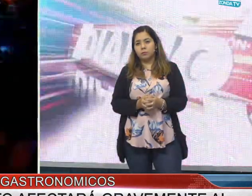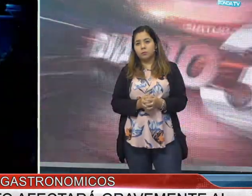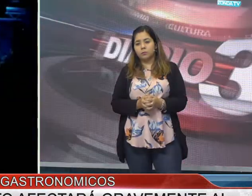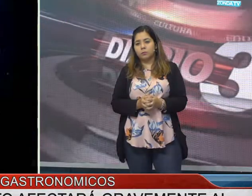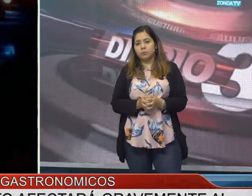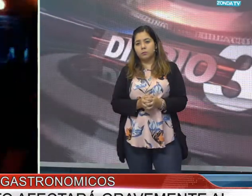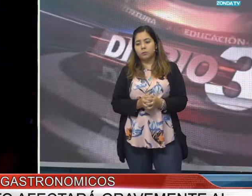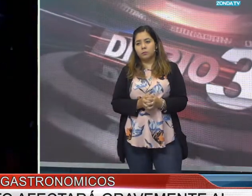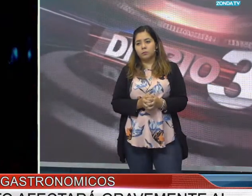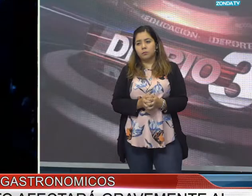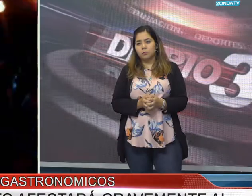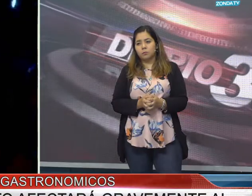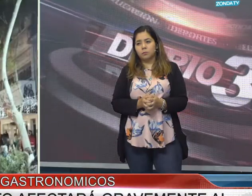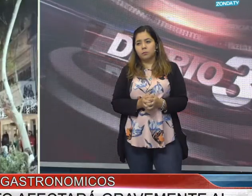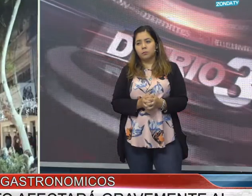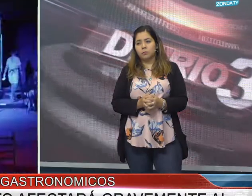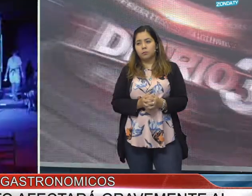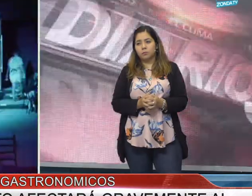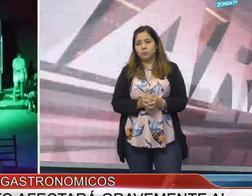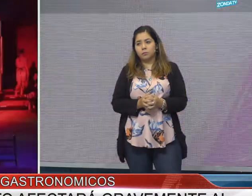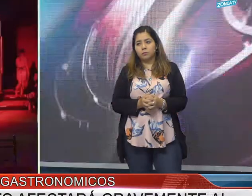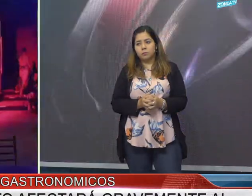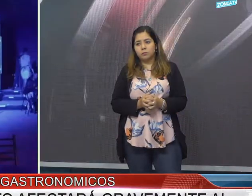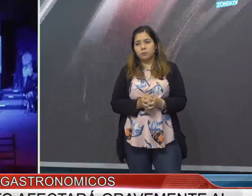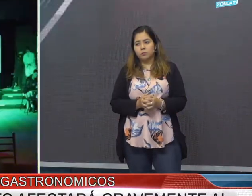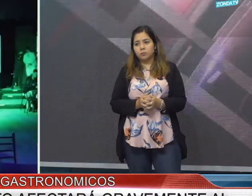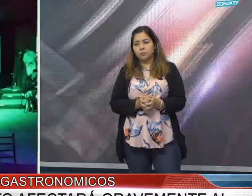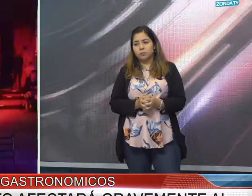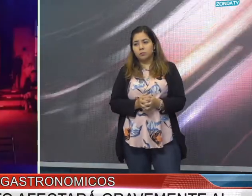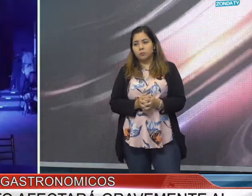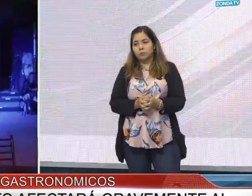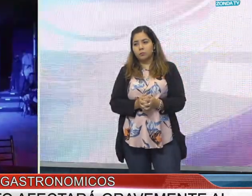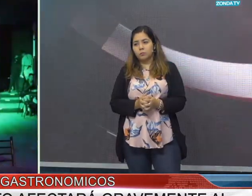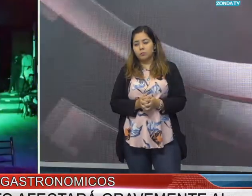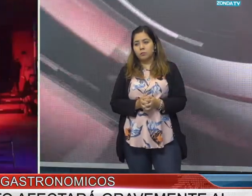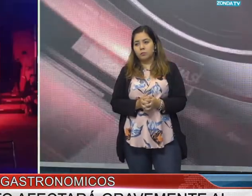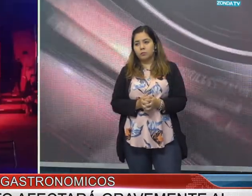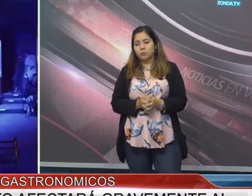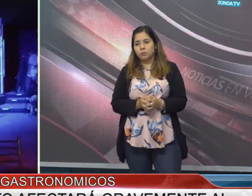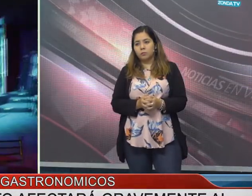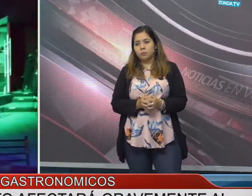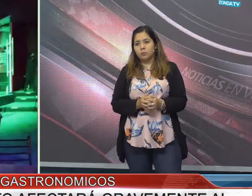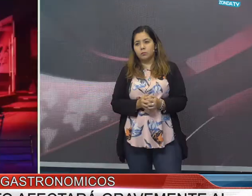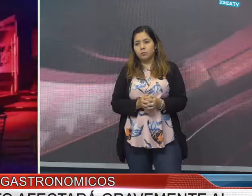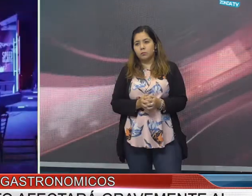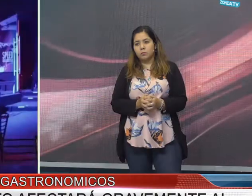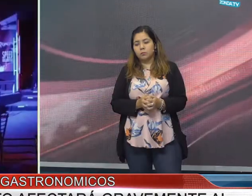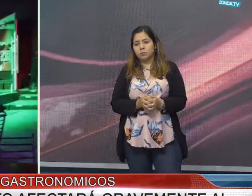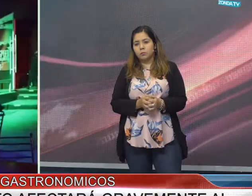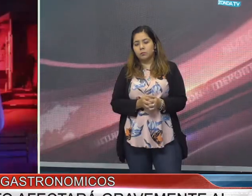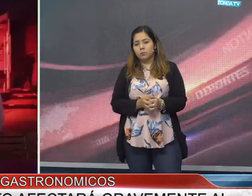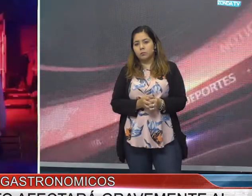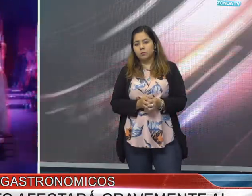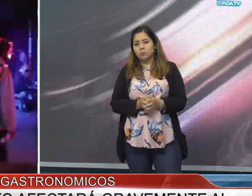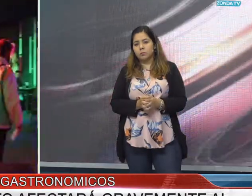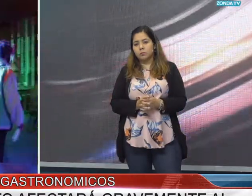Hemos salido a proponerle al gobierno, en cualquier momento vamos a hacer una presentación de pedirle al gobierno que